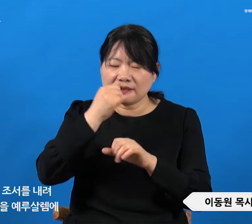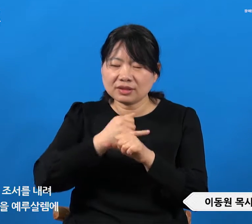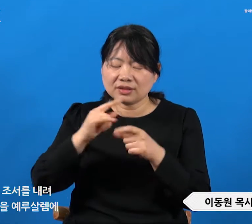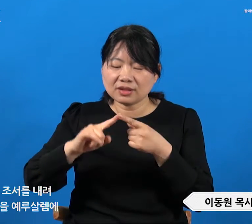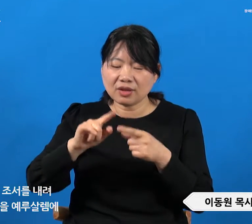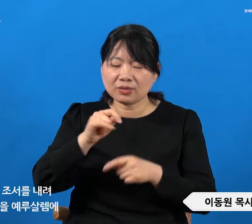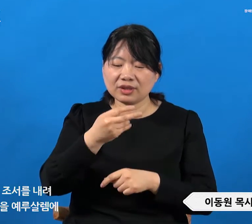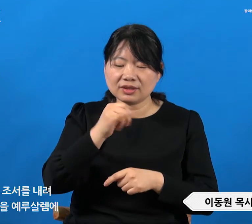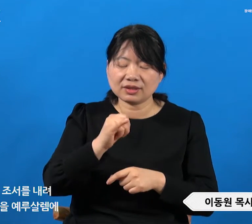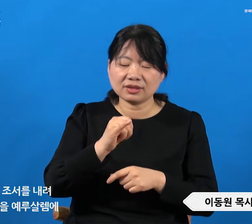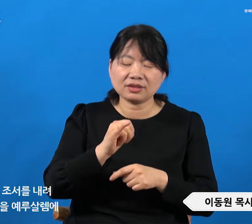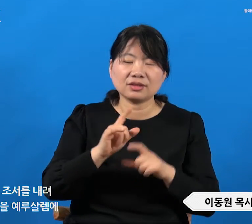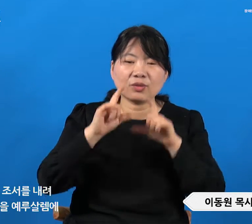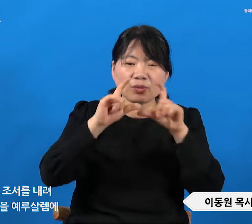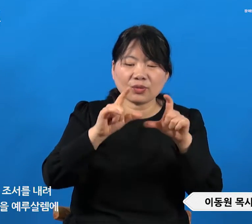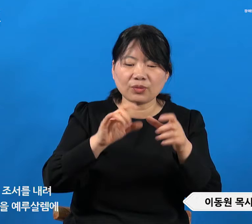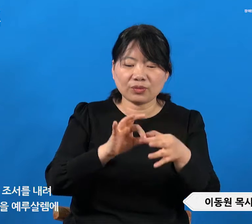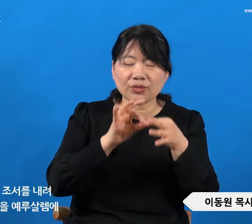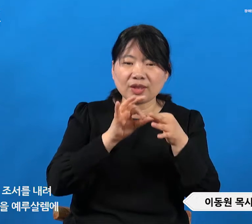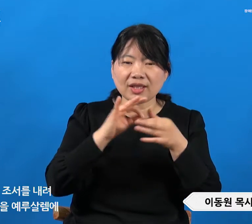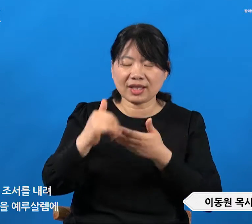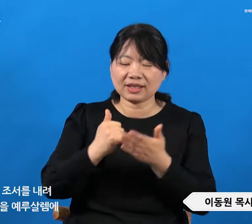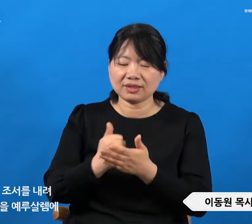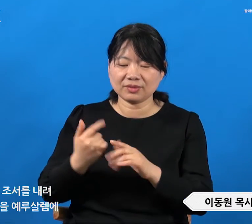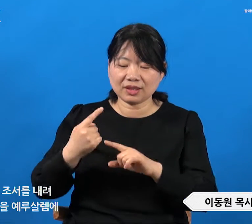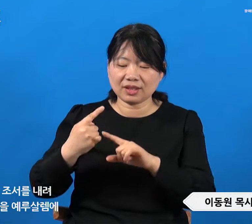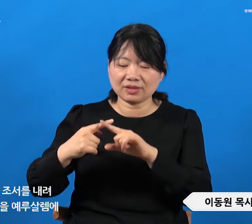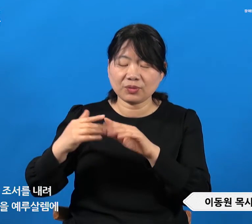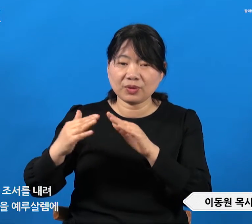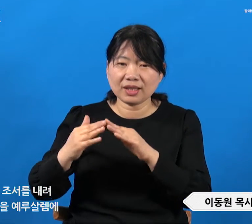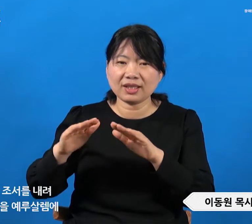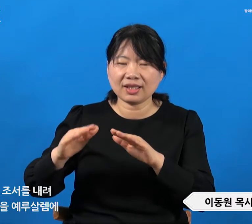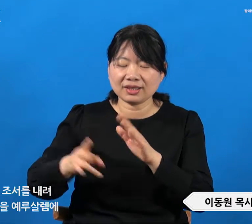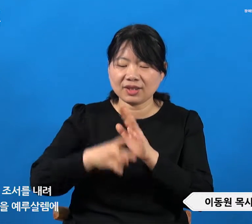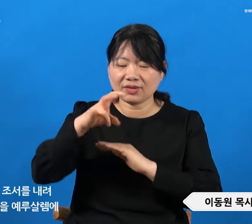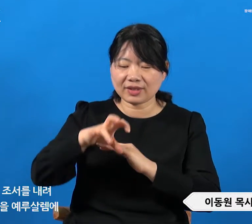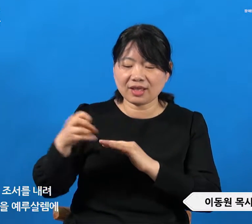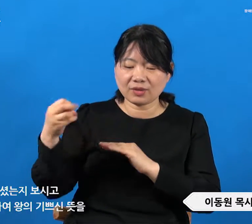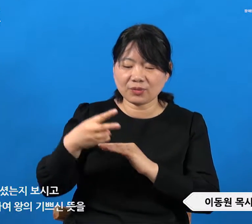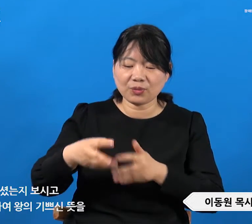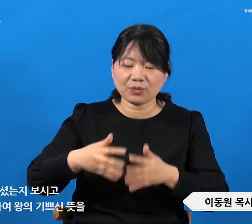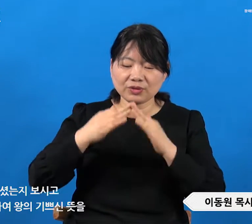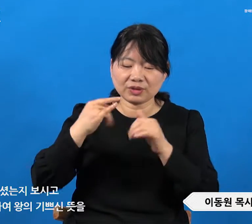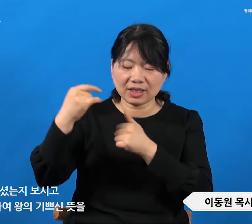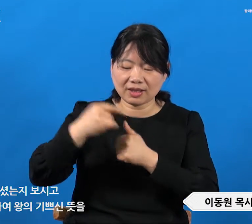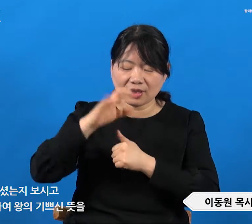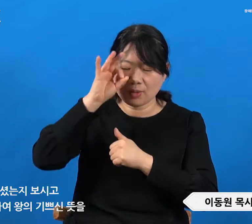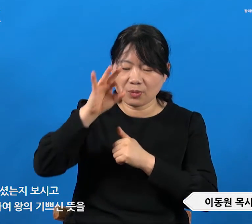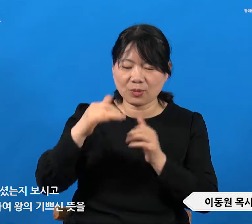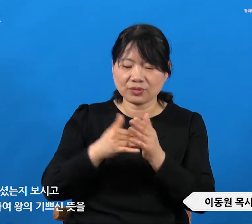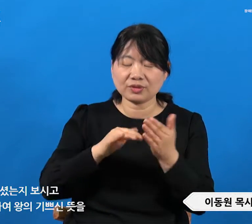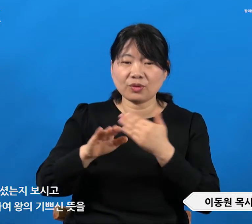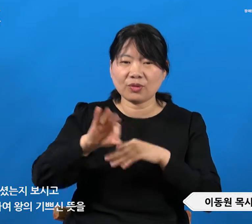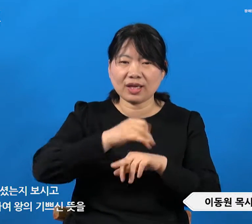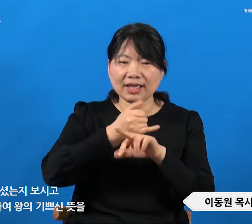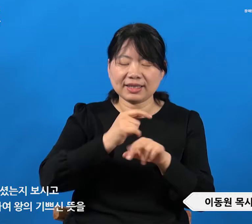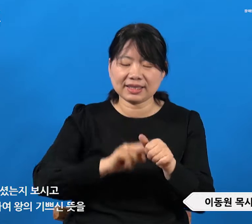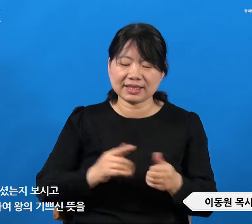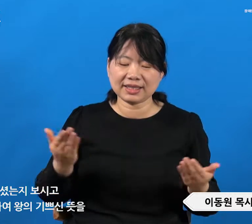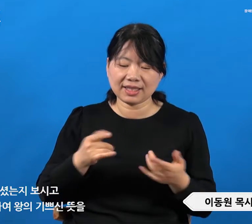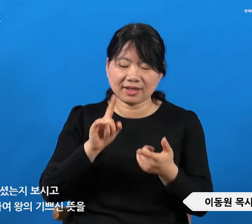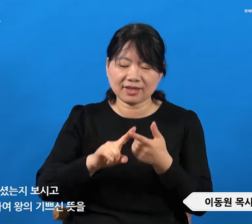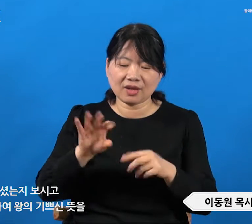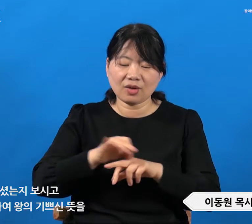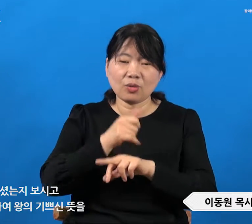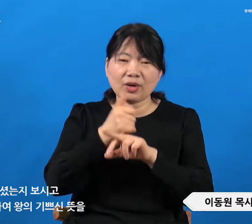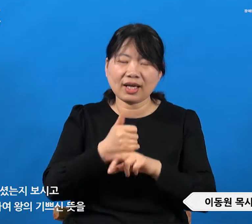과연 고레스 왕이 조소를 내려 하나님의 이 성전을 예루살렘에 다시 건축하라 하셨는지 보시고 왕은 이 일에